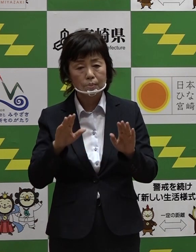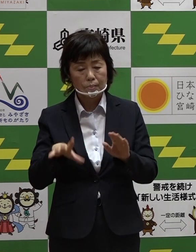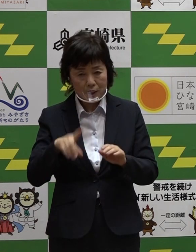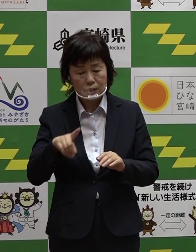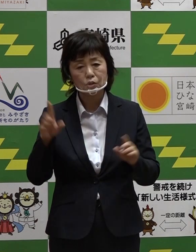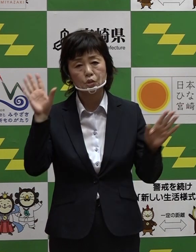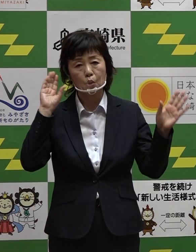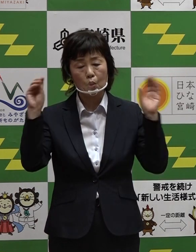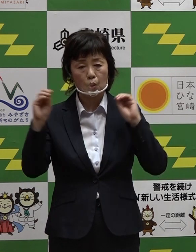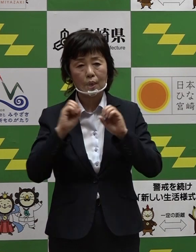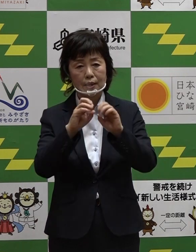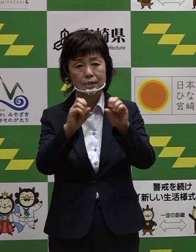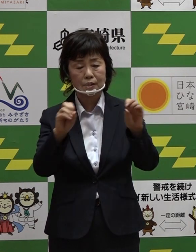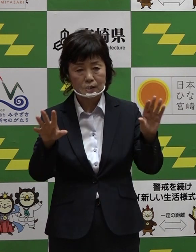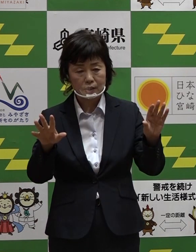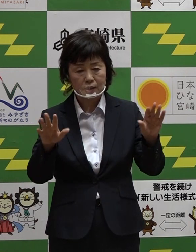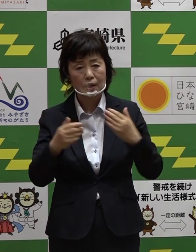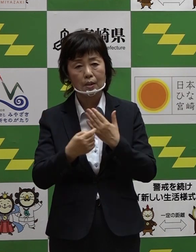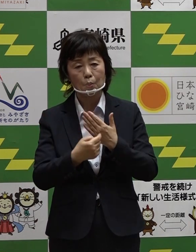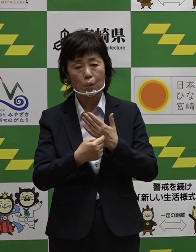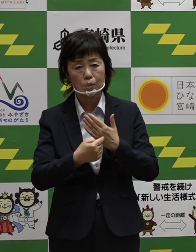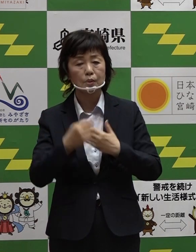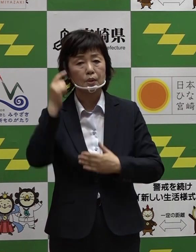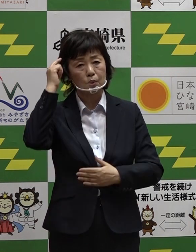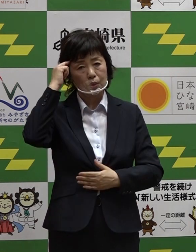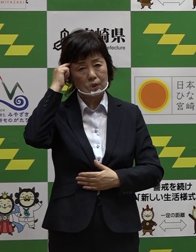要なポイントであろうかなというふうに考えています。